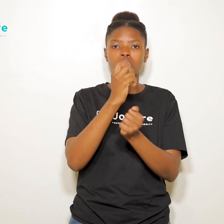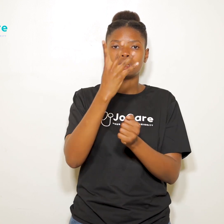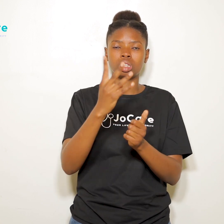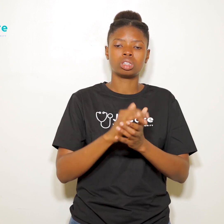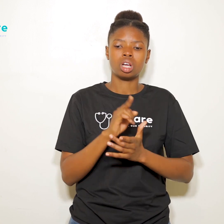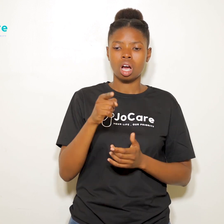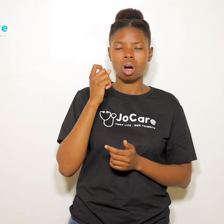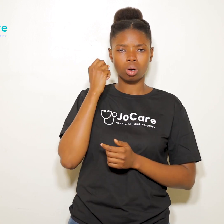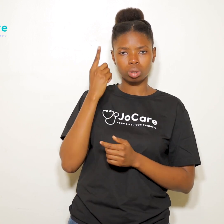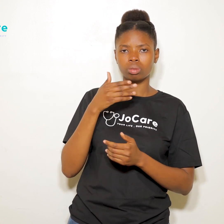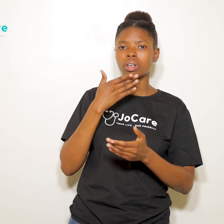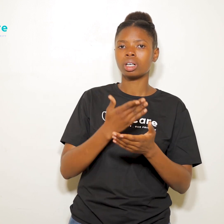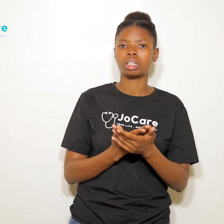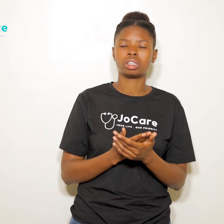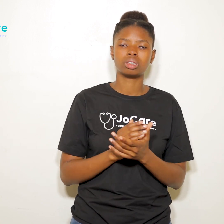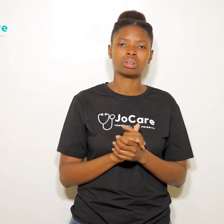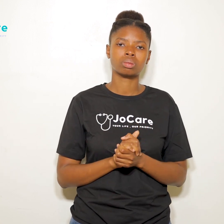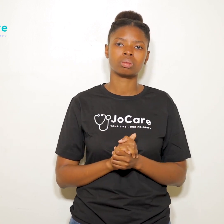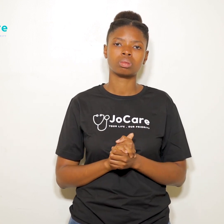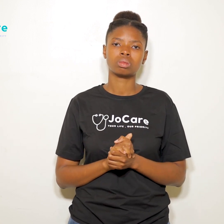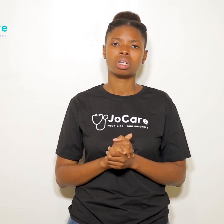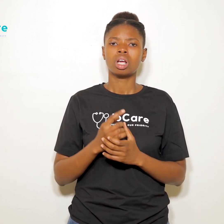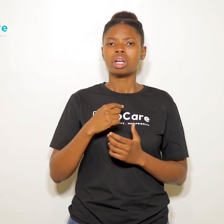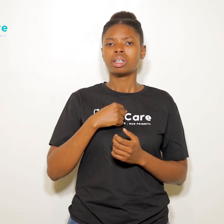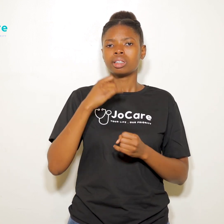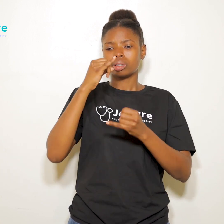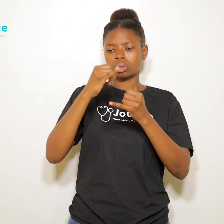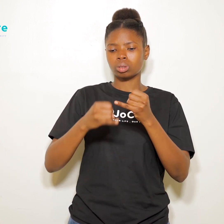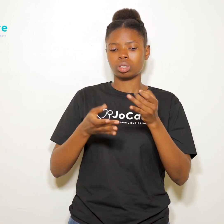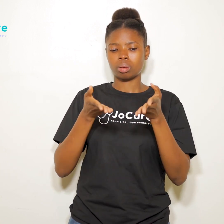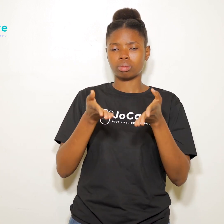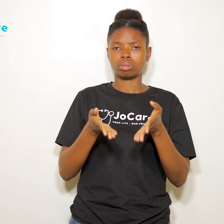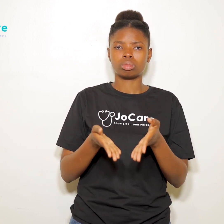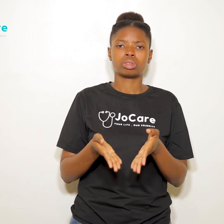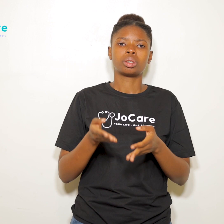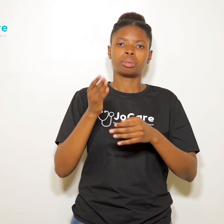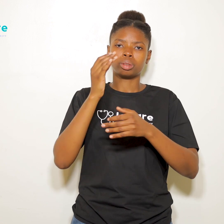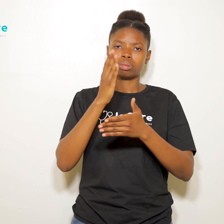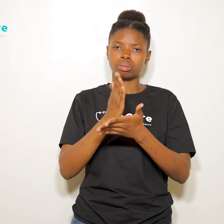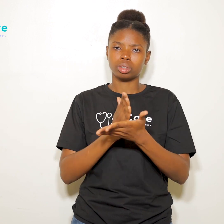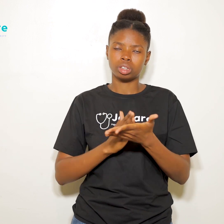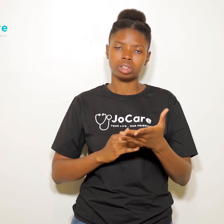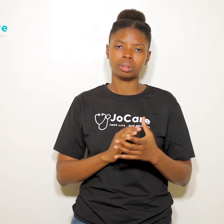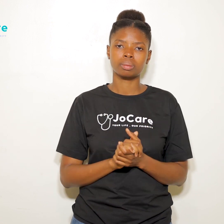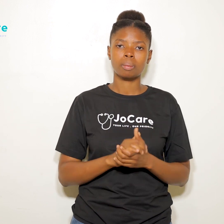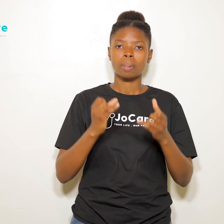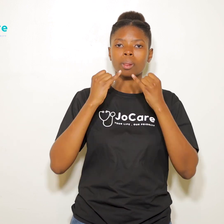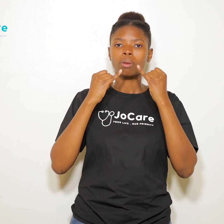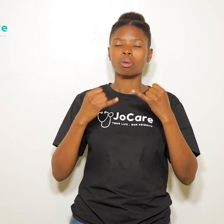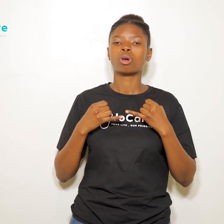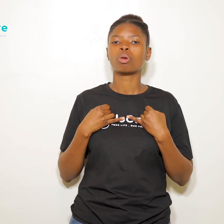neza. Nsoza muri ibi bice watubwiye ko ku munsi wa ovulation cyangwa